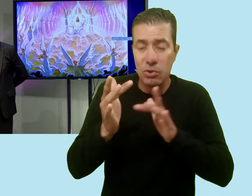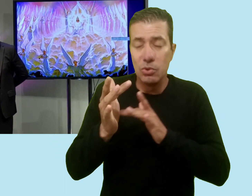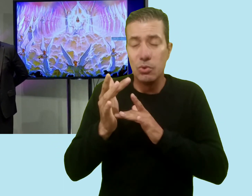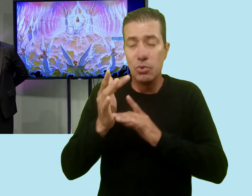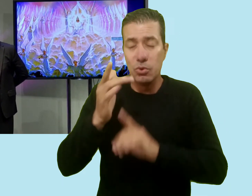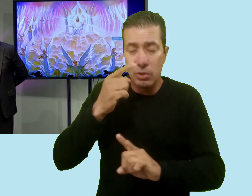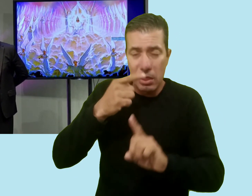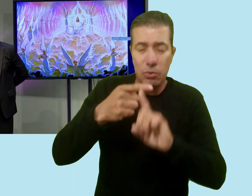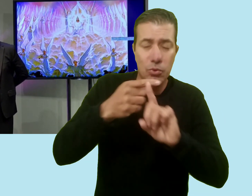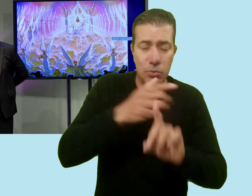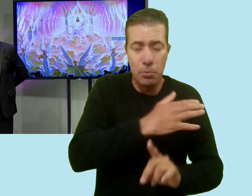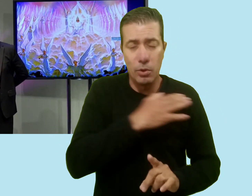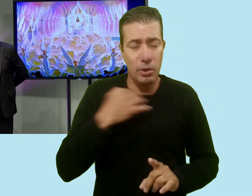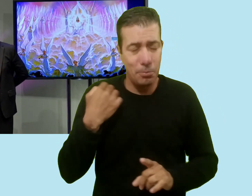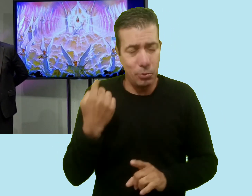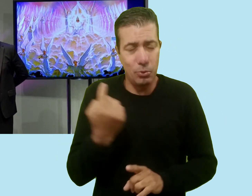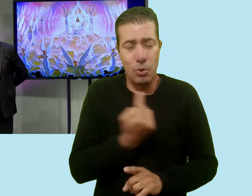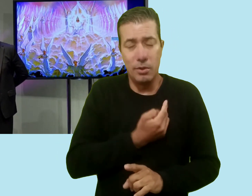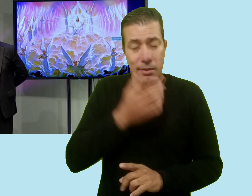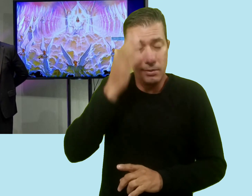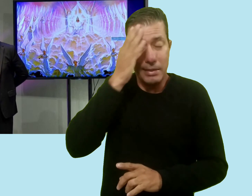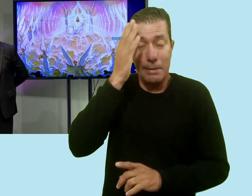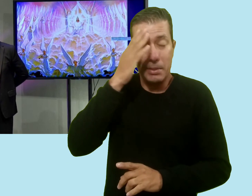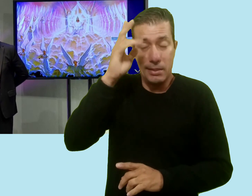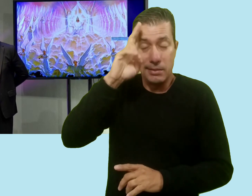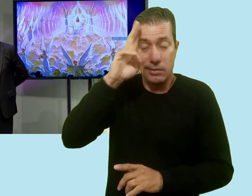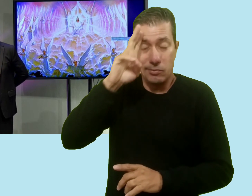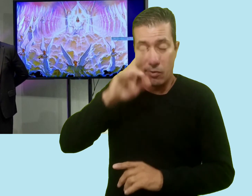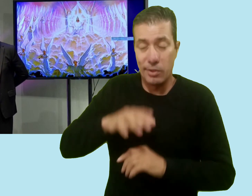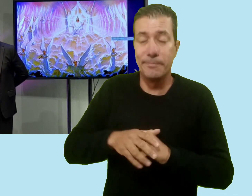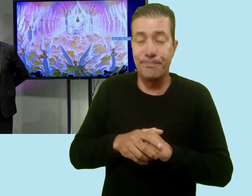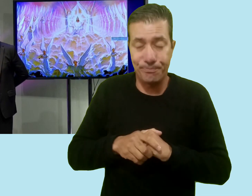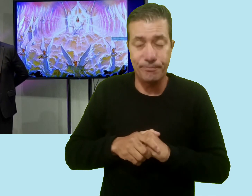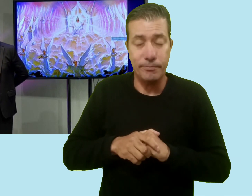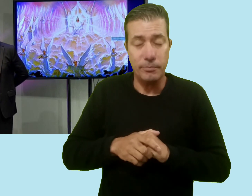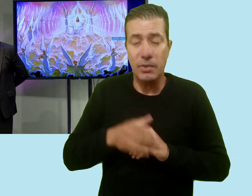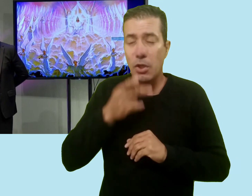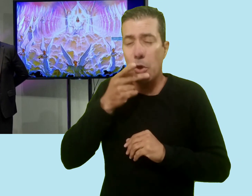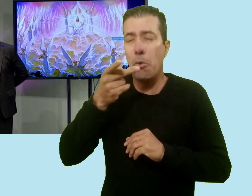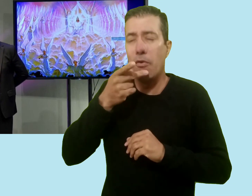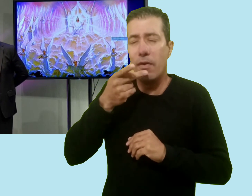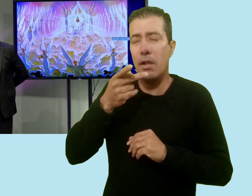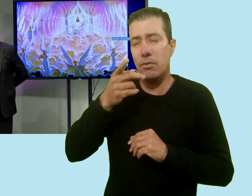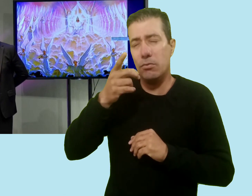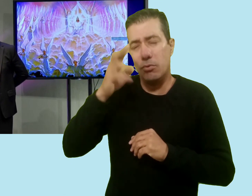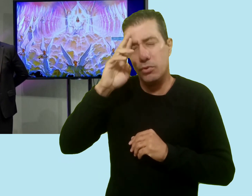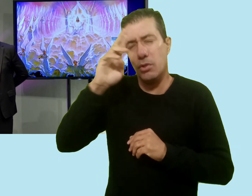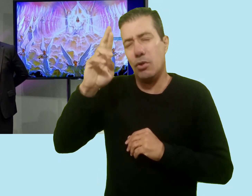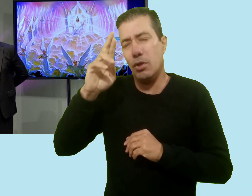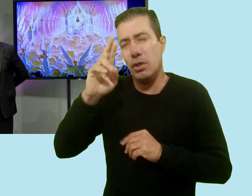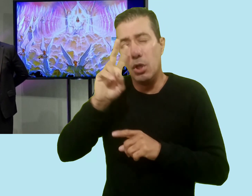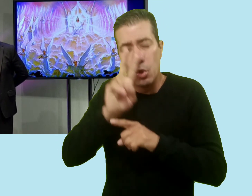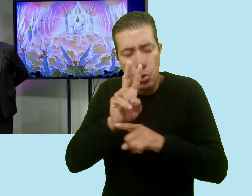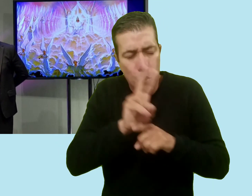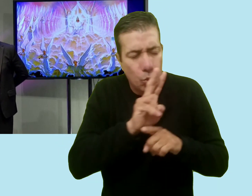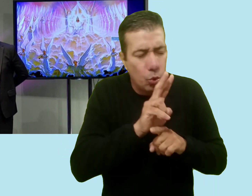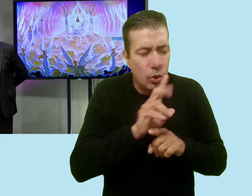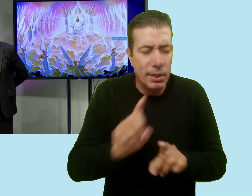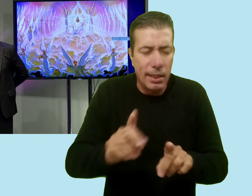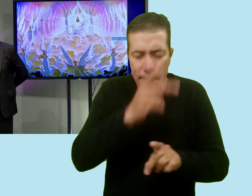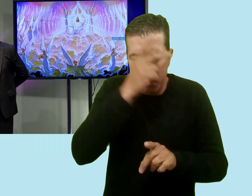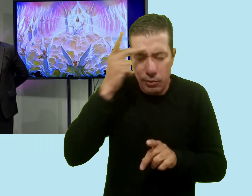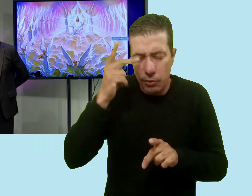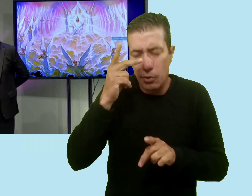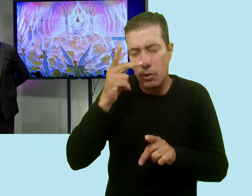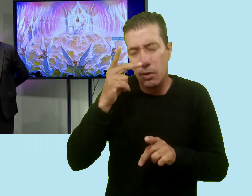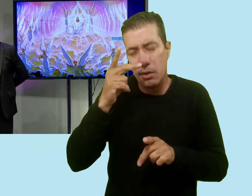deixou matar numa cruz. Nós queremos saber dessa história, Senhor. E eu peço ao Senhor que cuide de